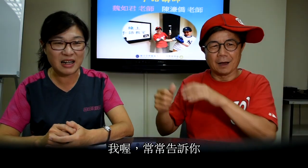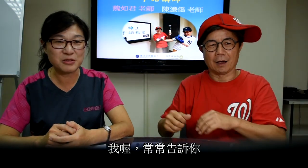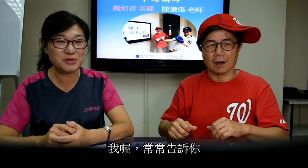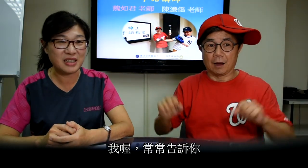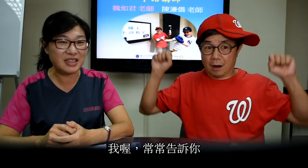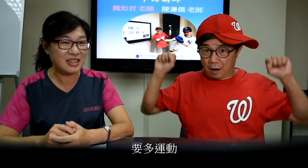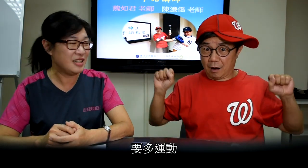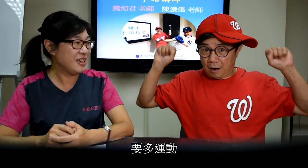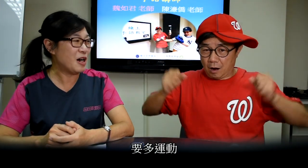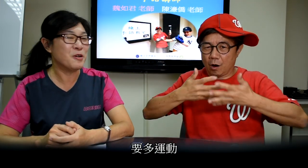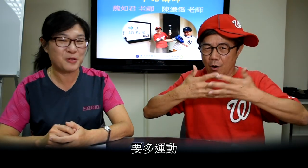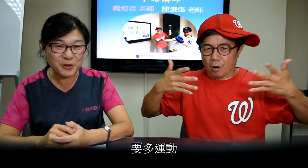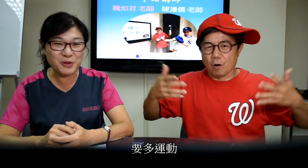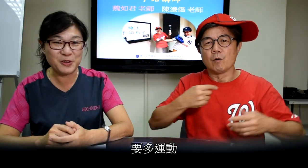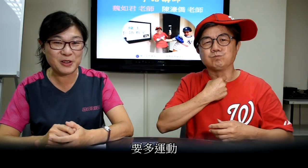诉你要多运动，